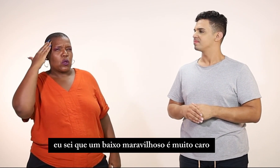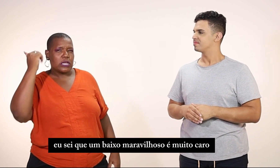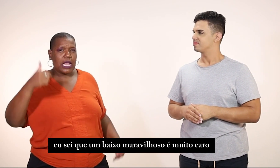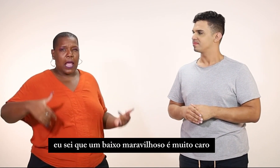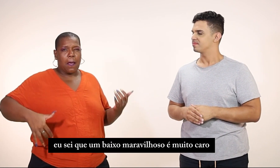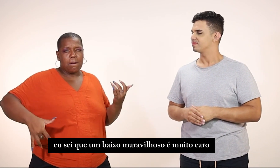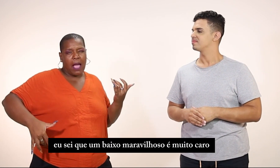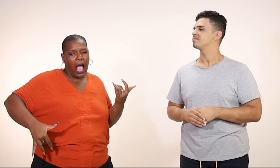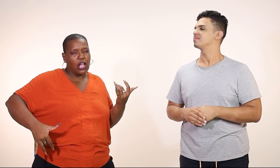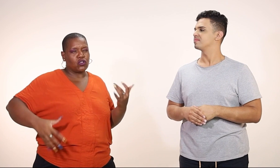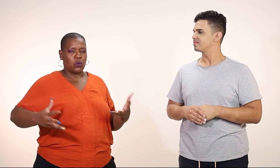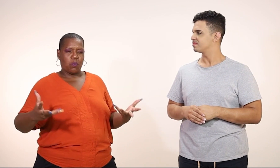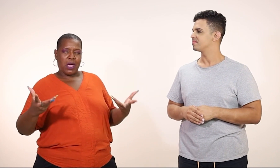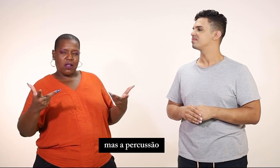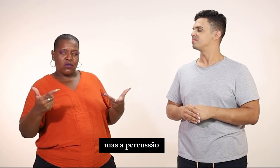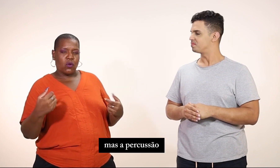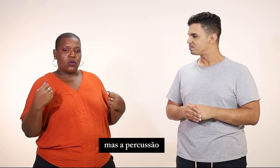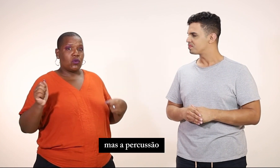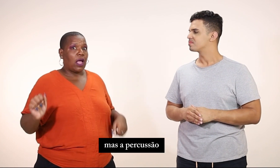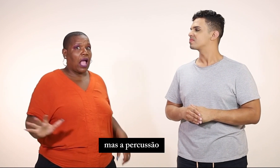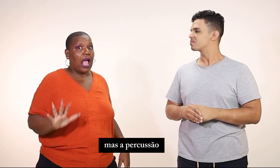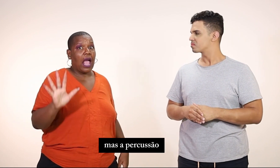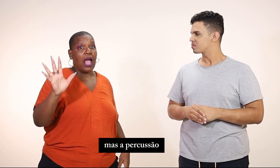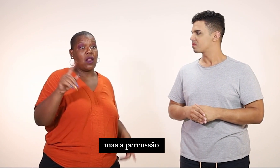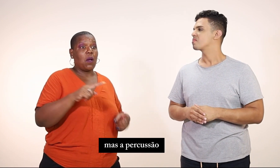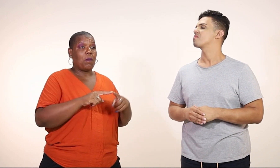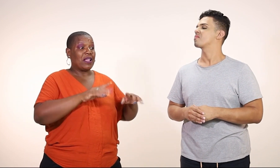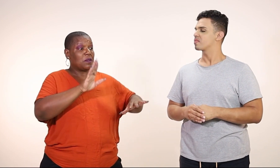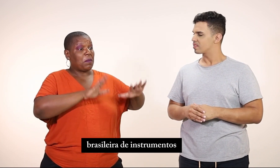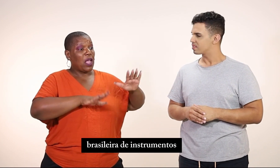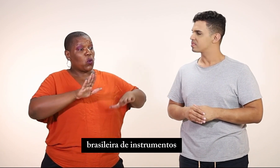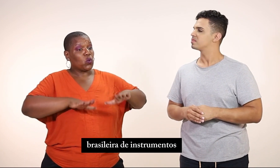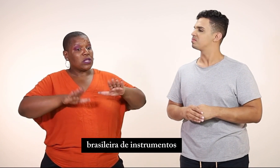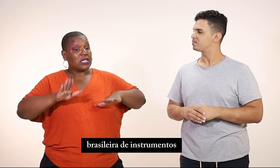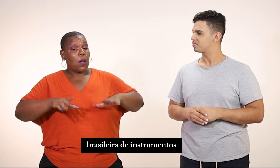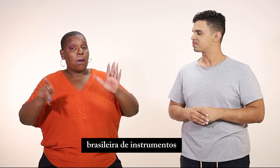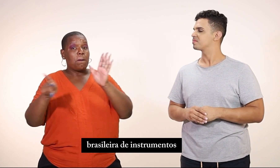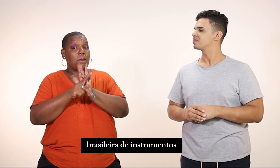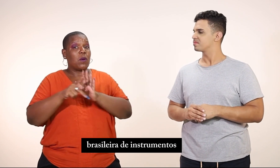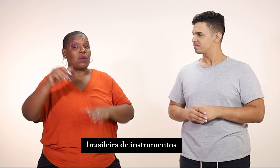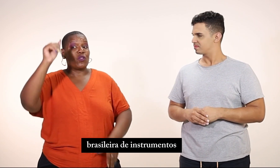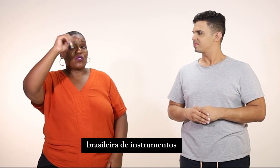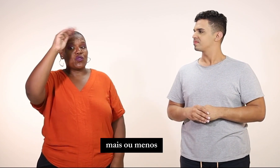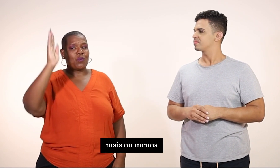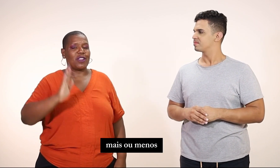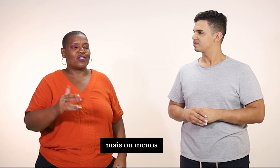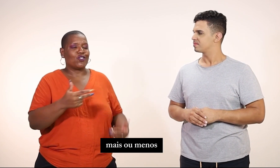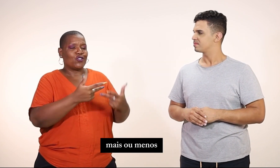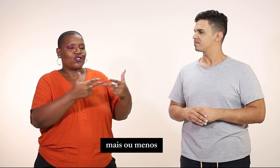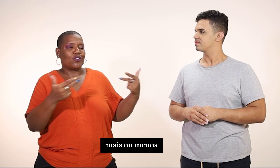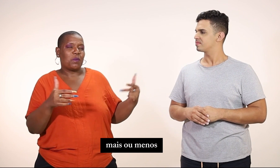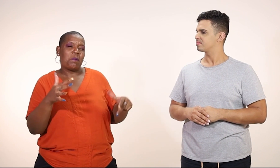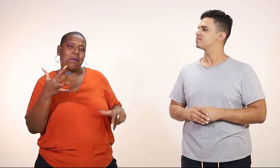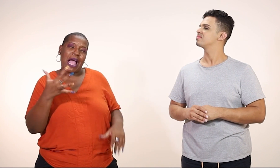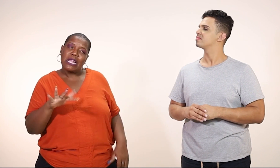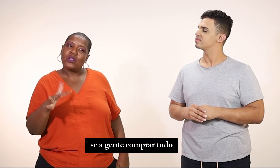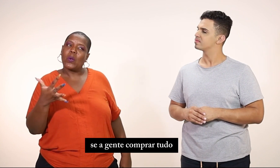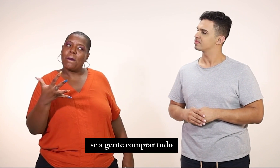muito caro, mas a percussão brasileira de instrumentos mais ou menos, se a gente